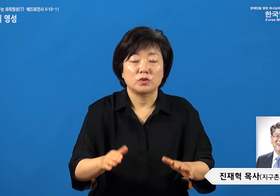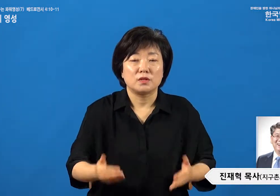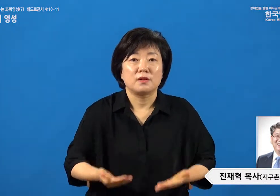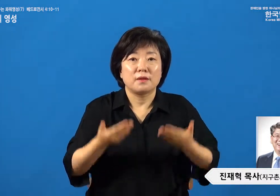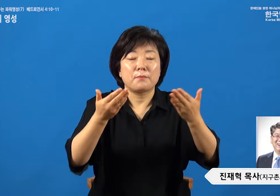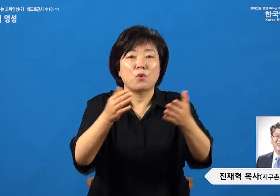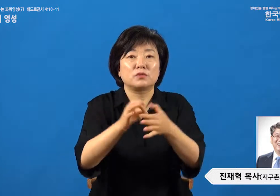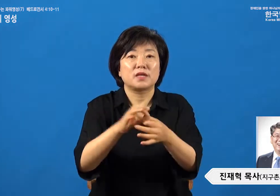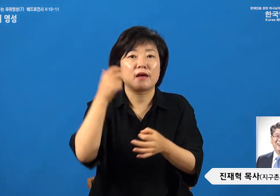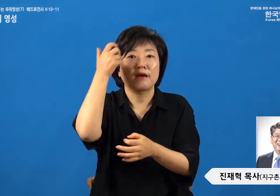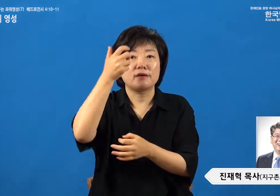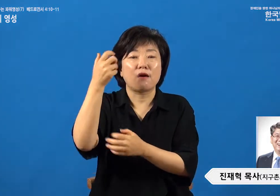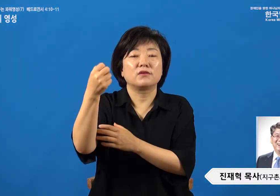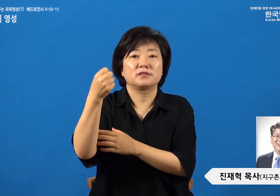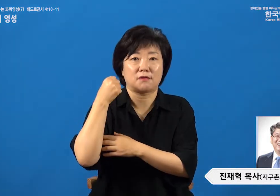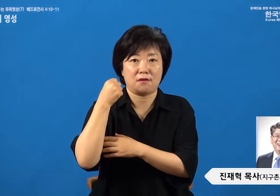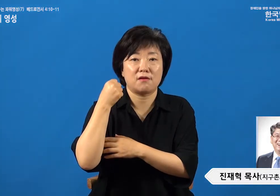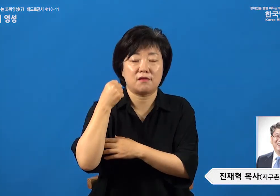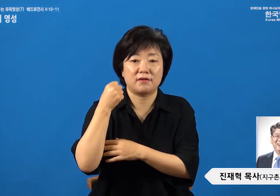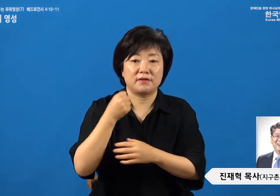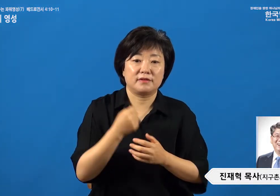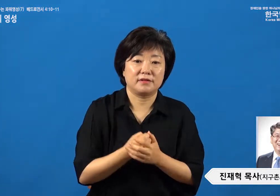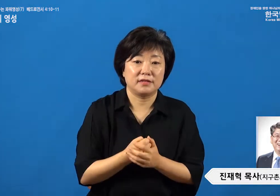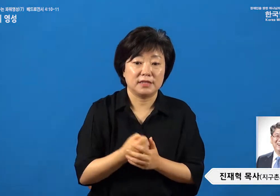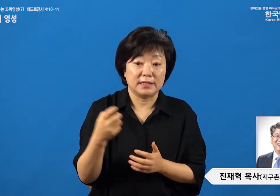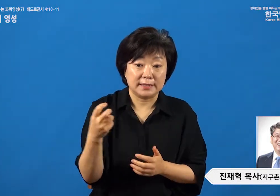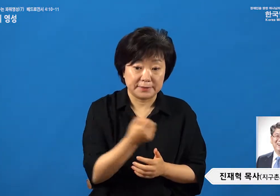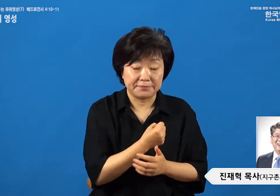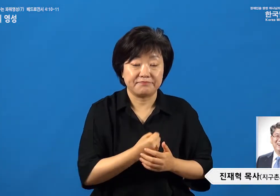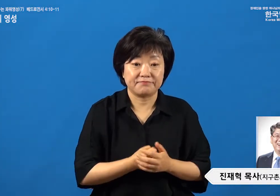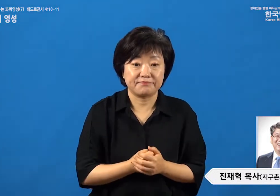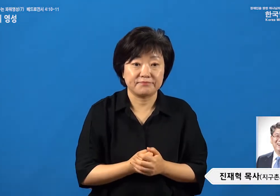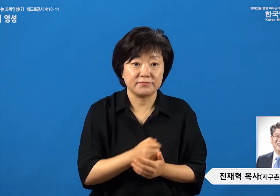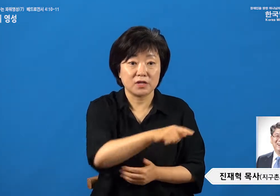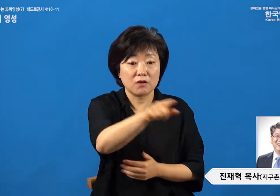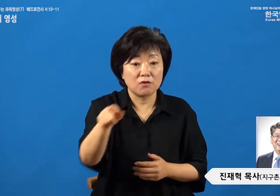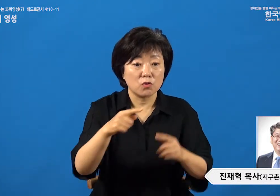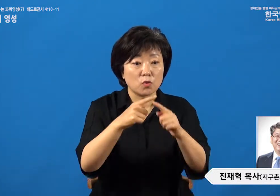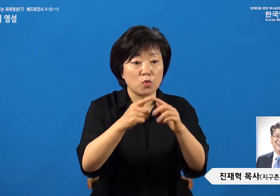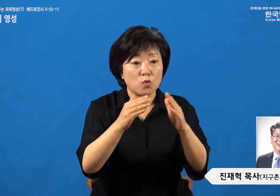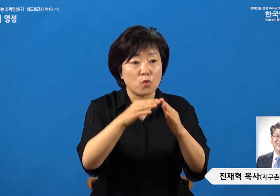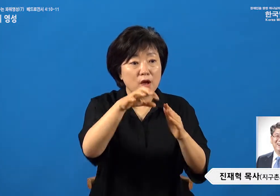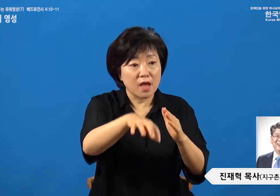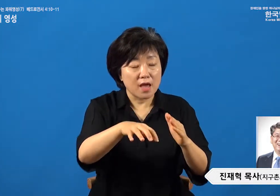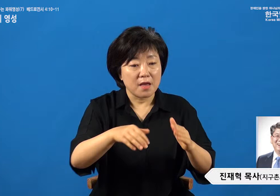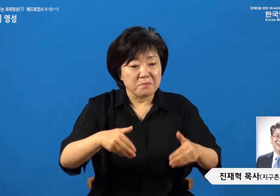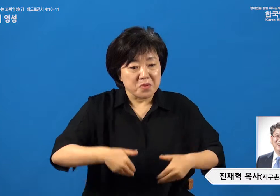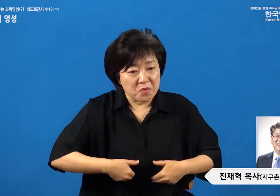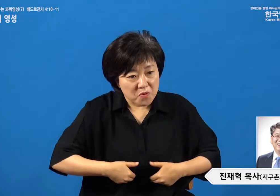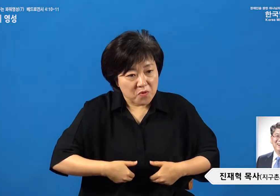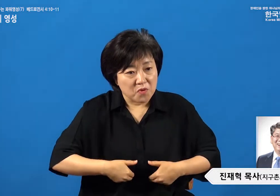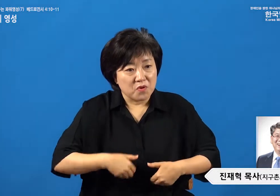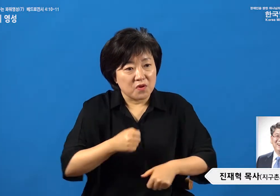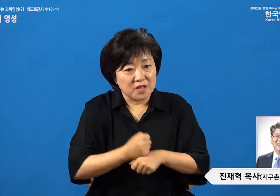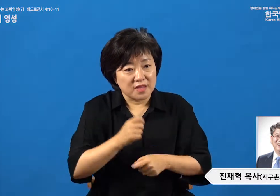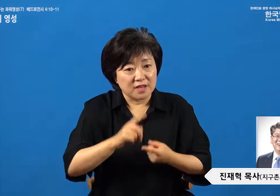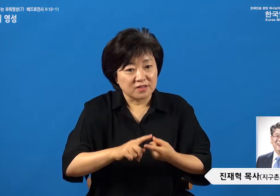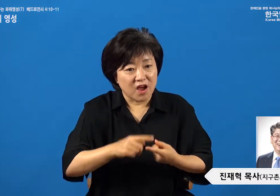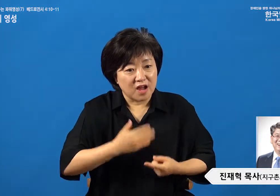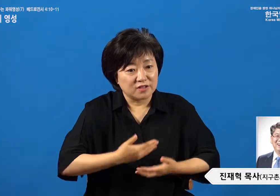오늘 이 봉사의 영성을 통해서 저는 우리 교회의 필요를 여러분들에게 알리고 싶은 마음은